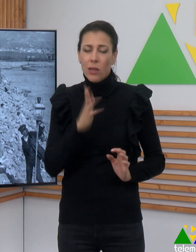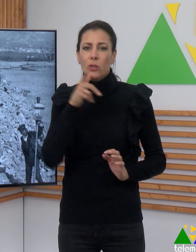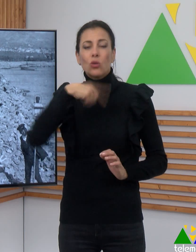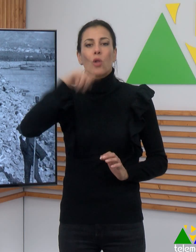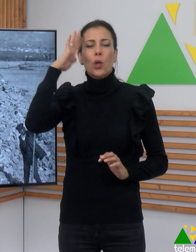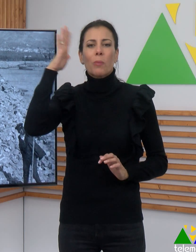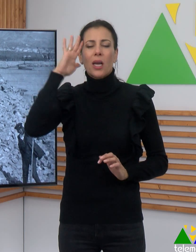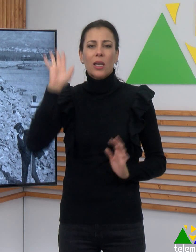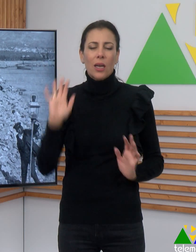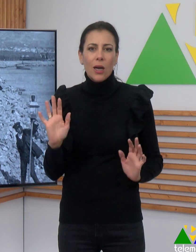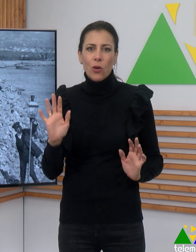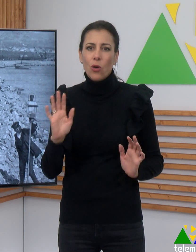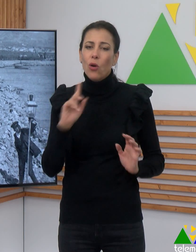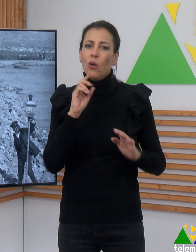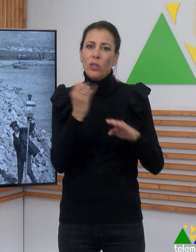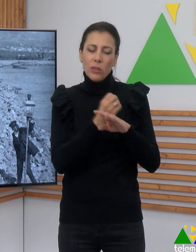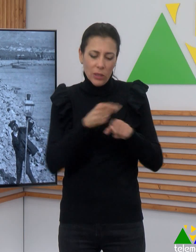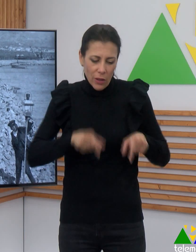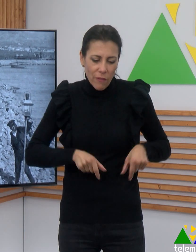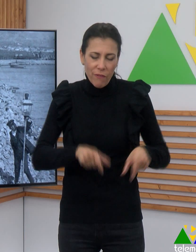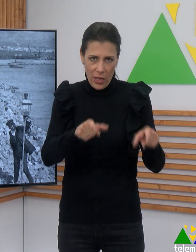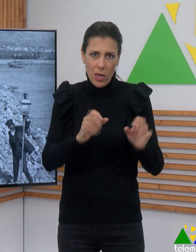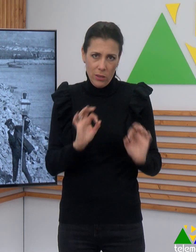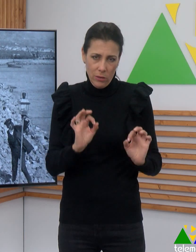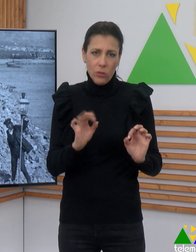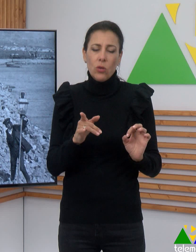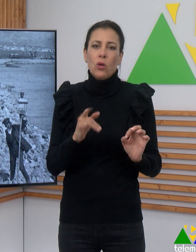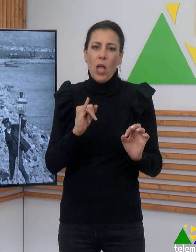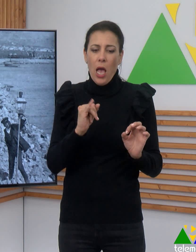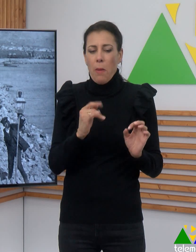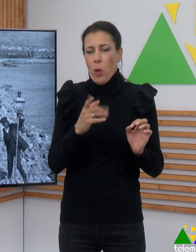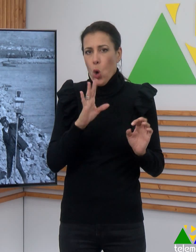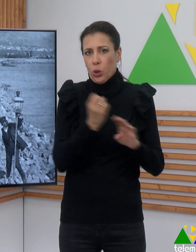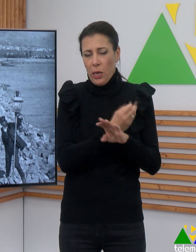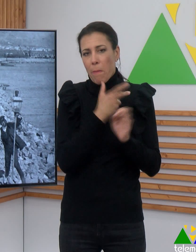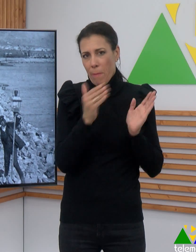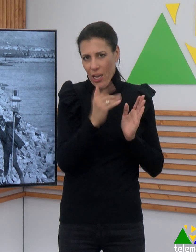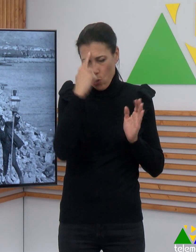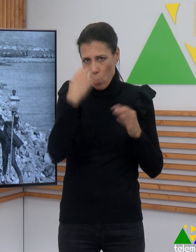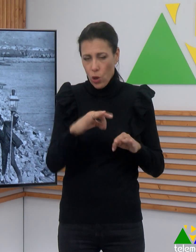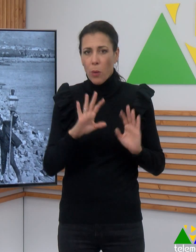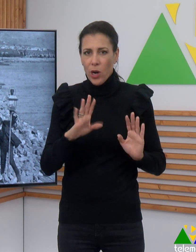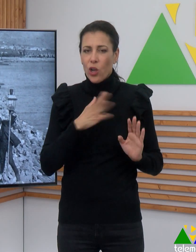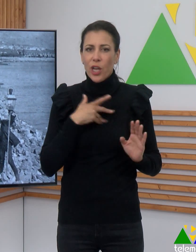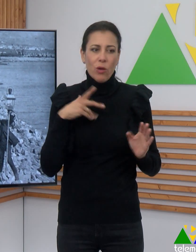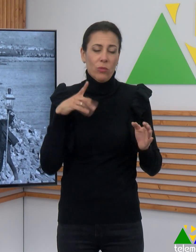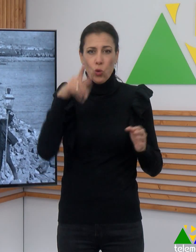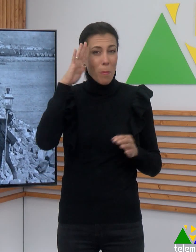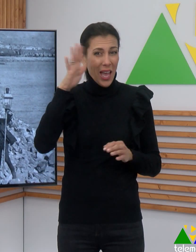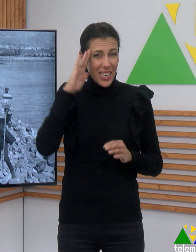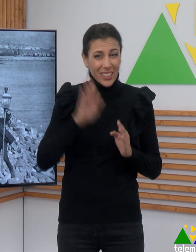pues, vías de tren, de vía estrecha, lógicamente, sería un tren pequeñito, pues comunicando desde la